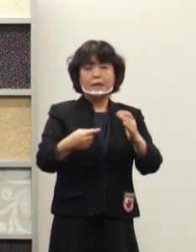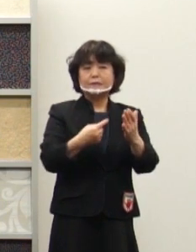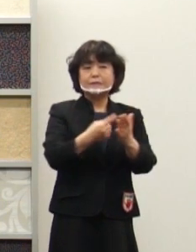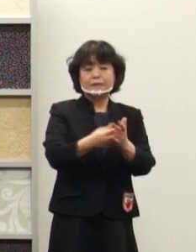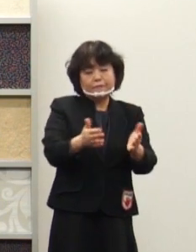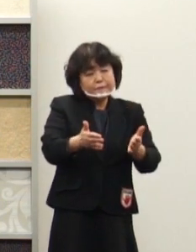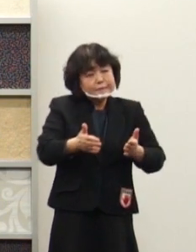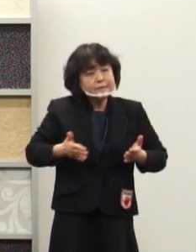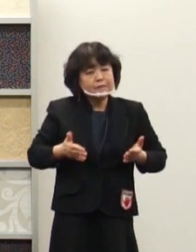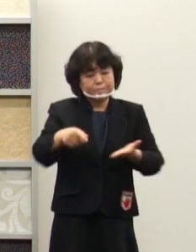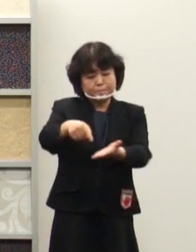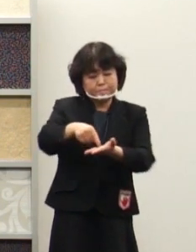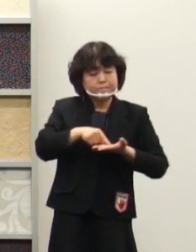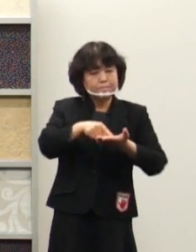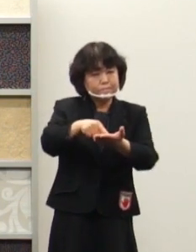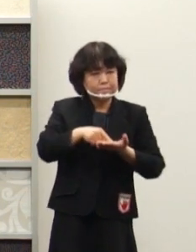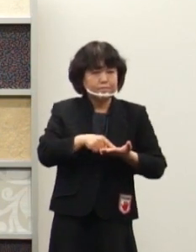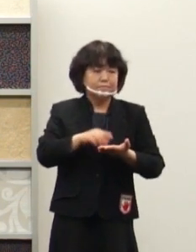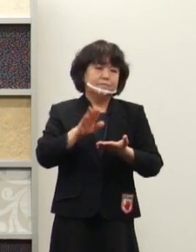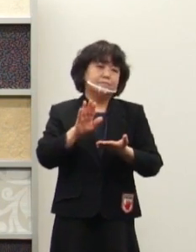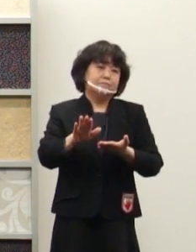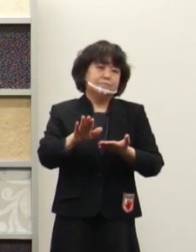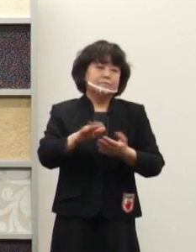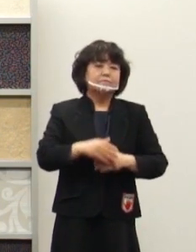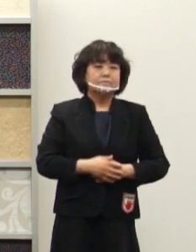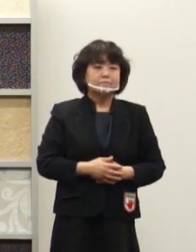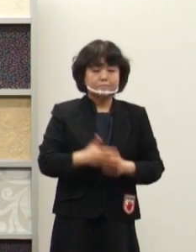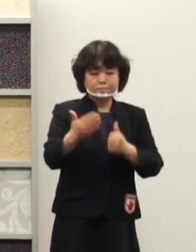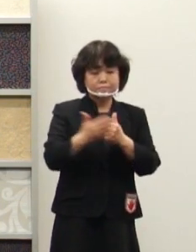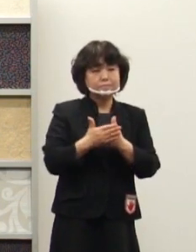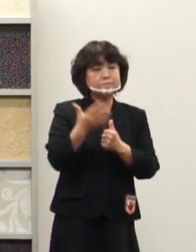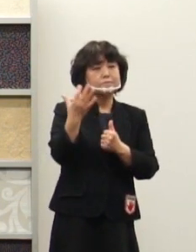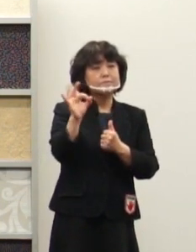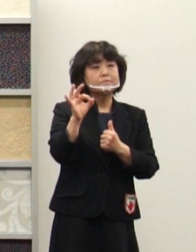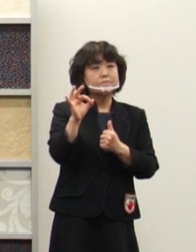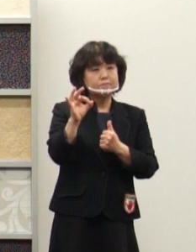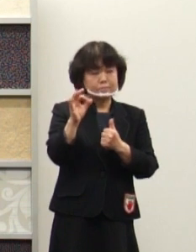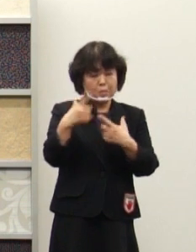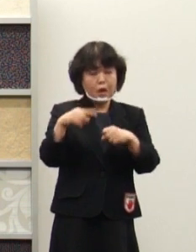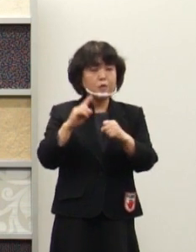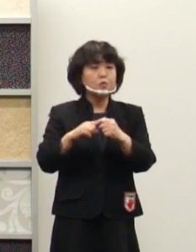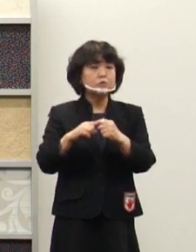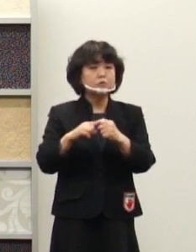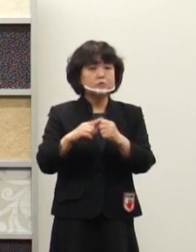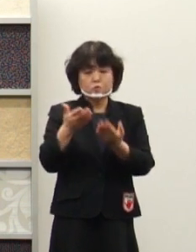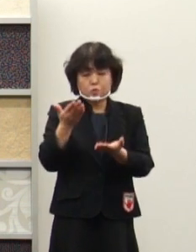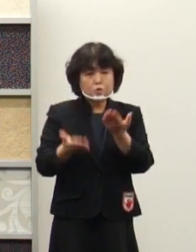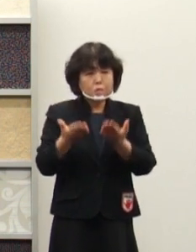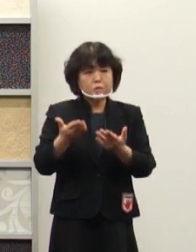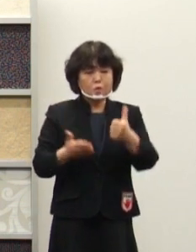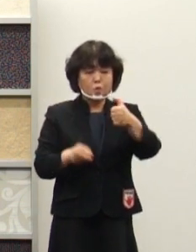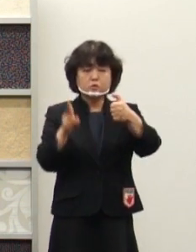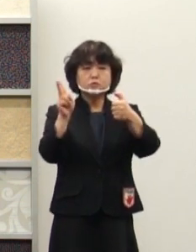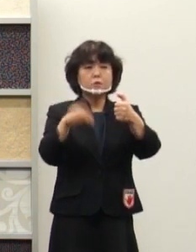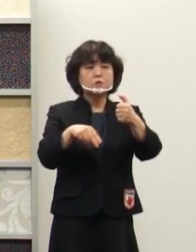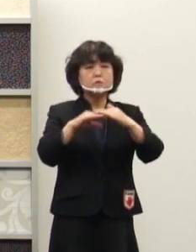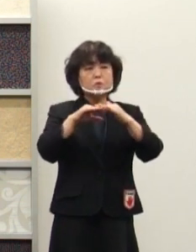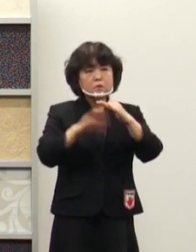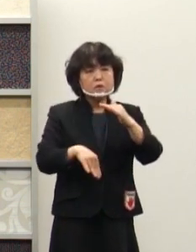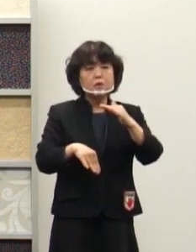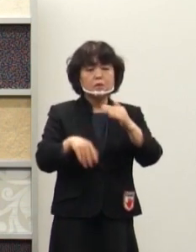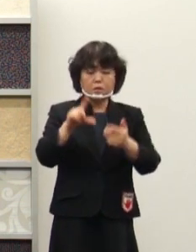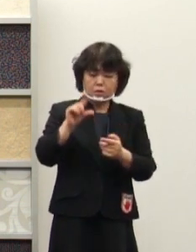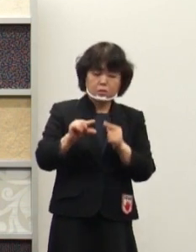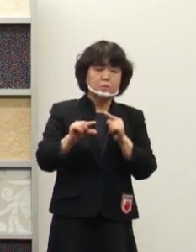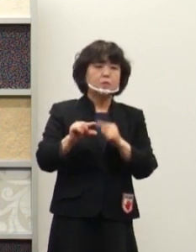申し出が、ありました。また協賛金に関しましても例年の 50% 以下、と、著しく、減少する状